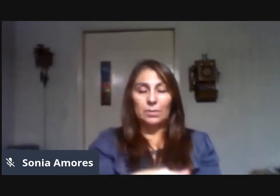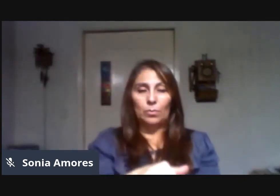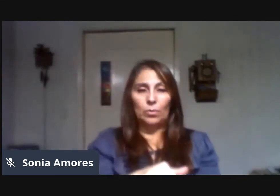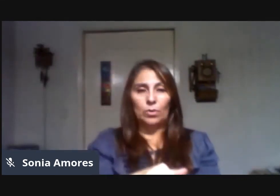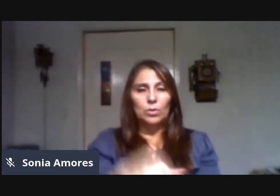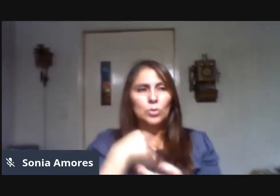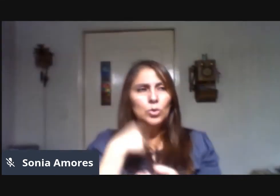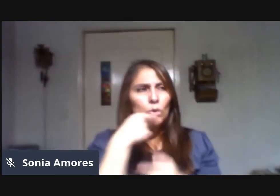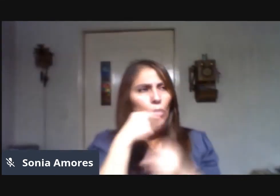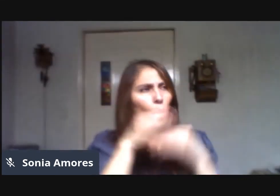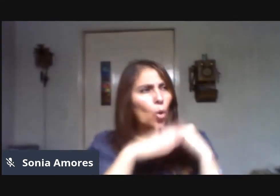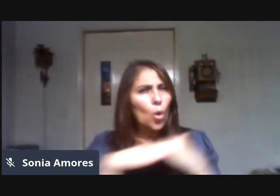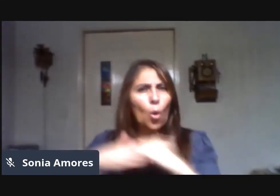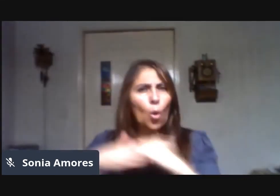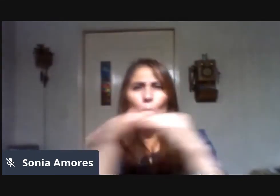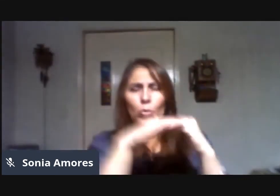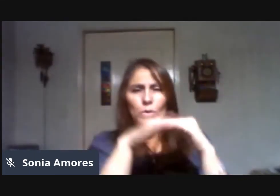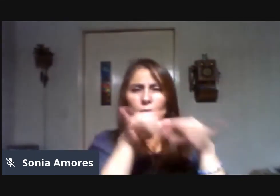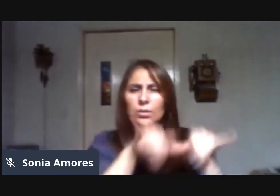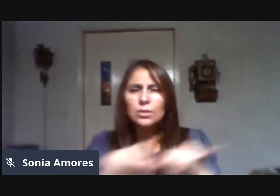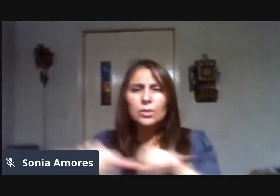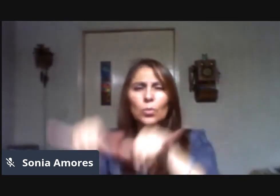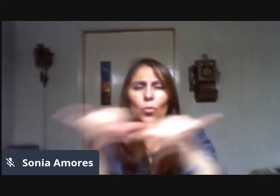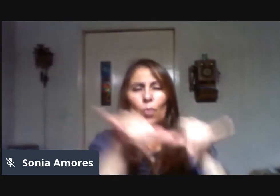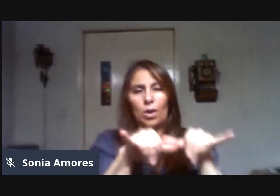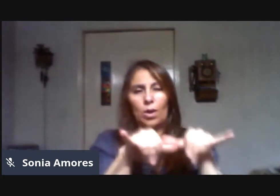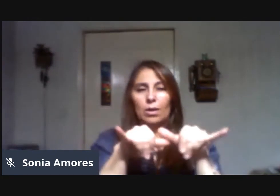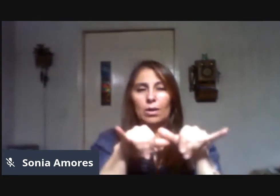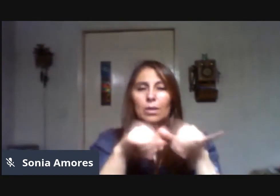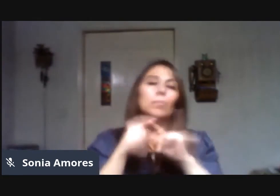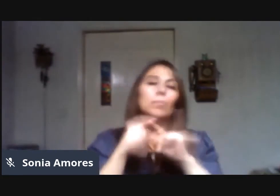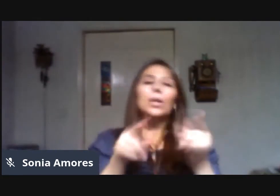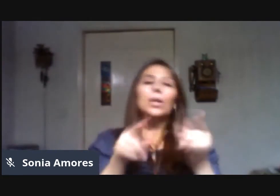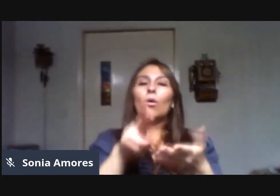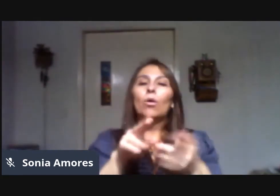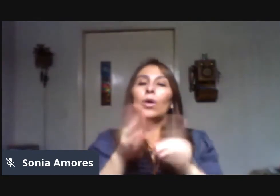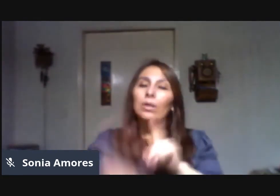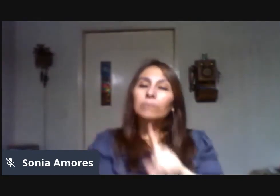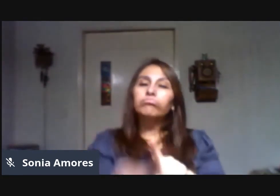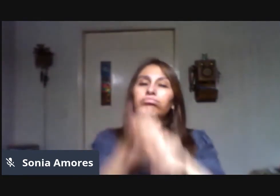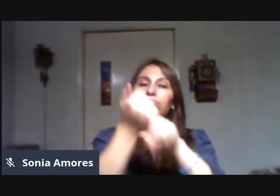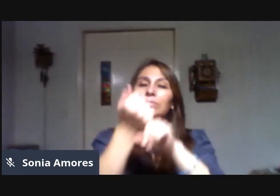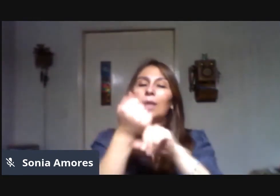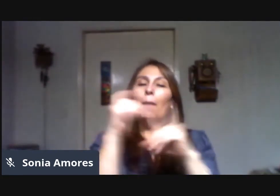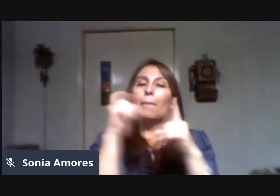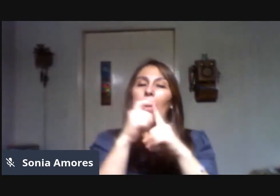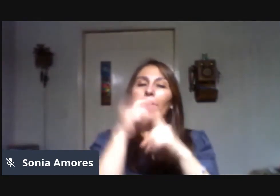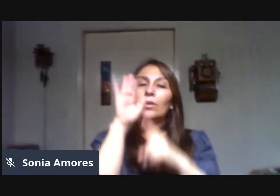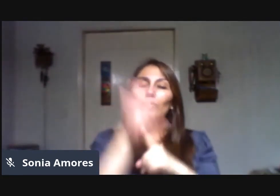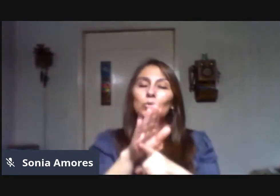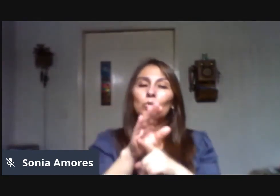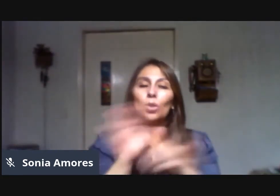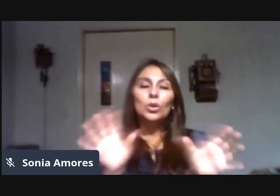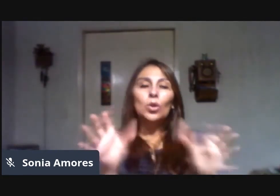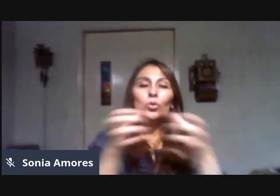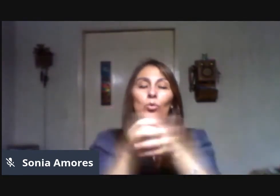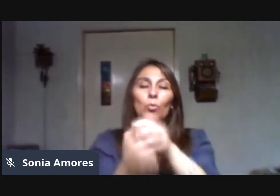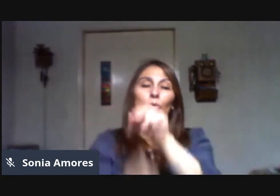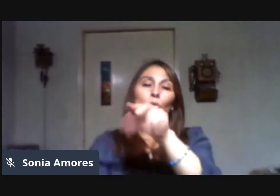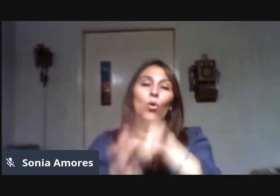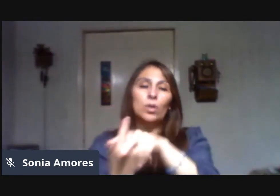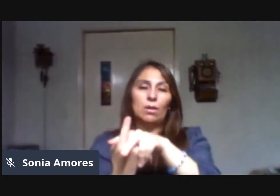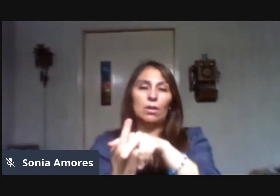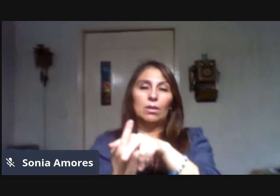recuperando la palabra de los pueblos originarios. donde la presencialidad sí cobra